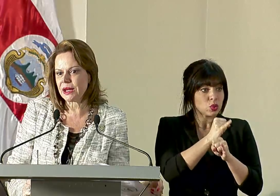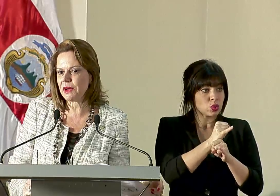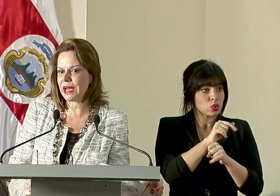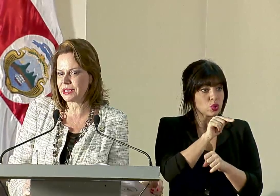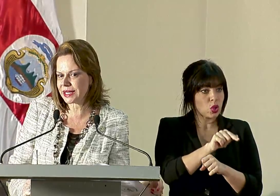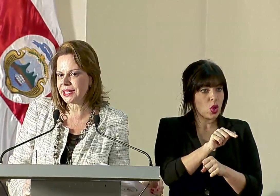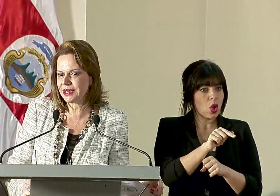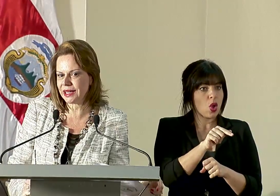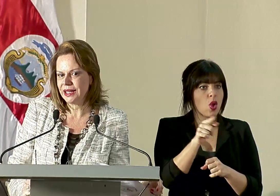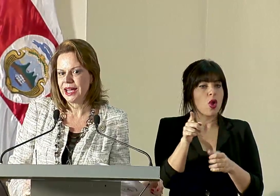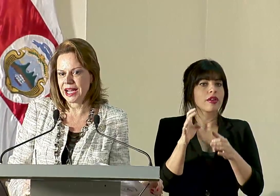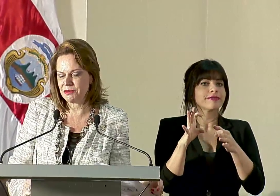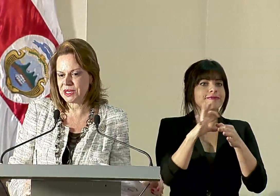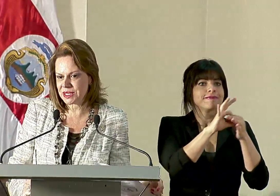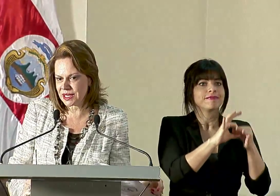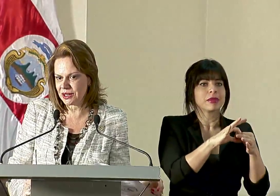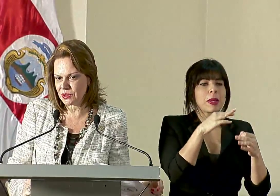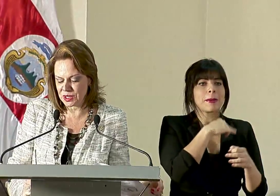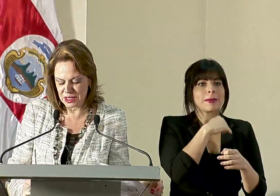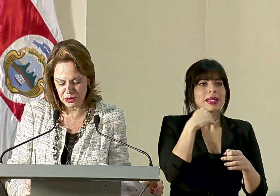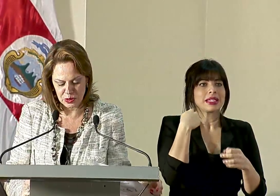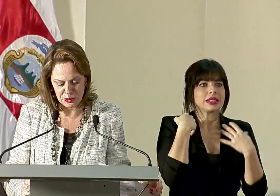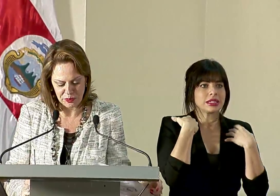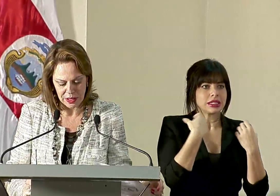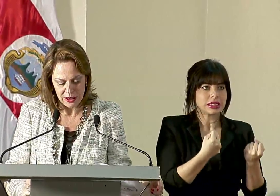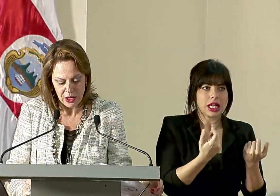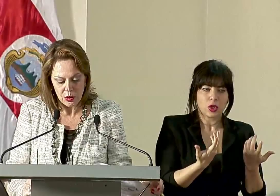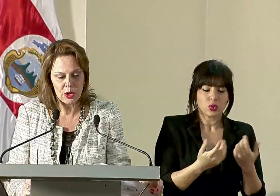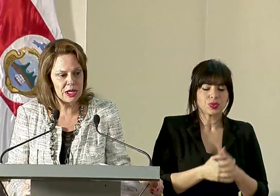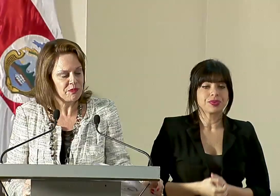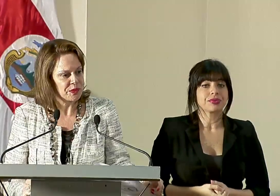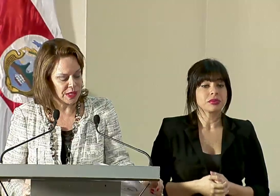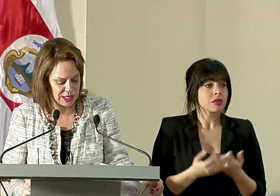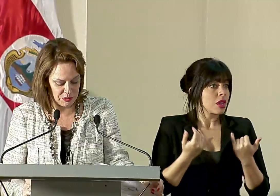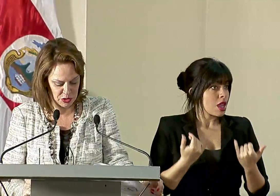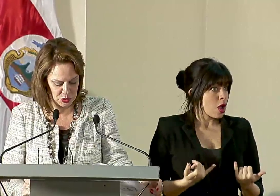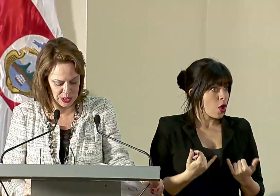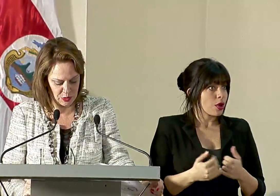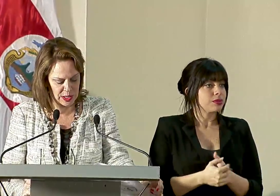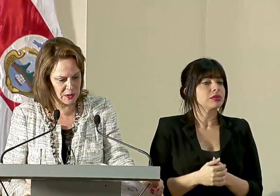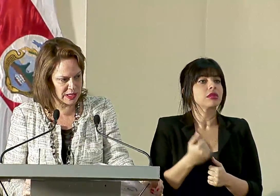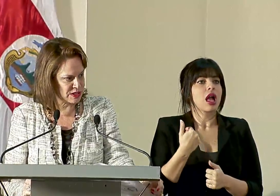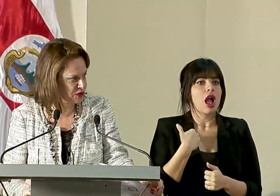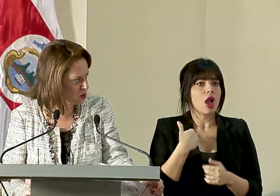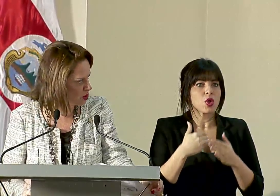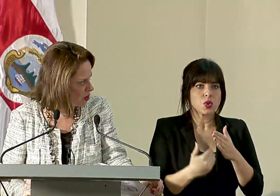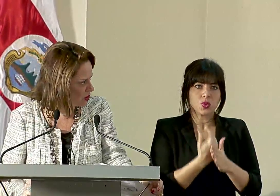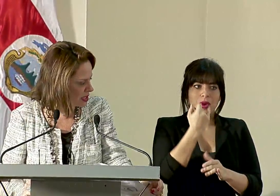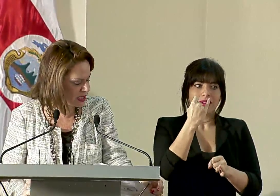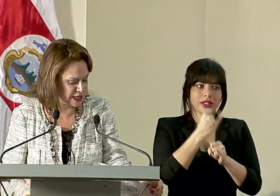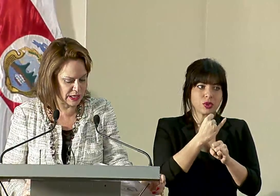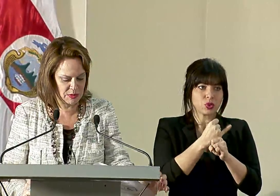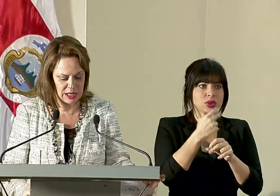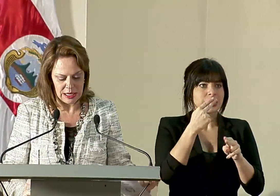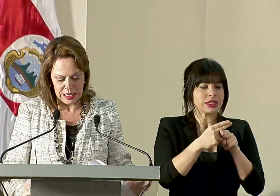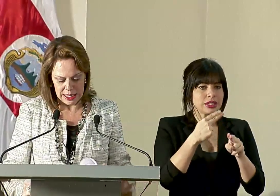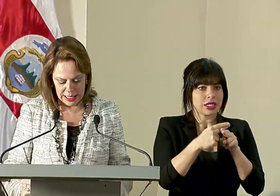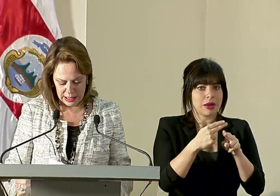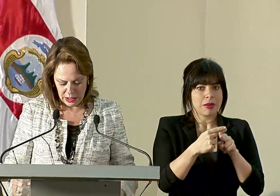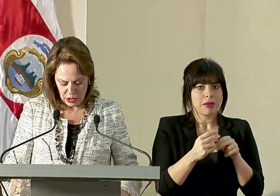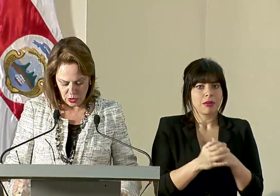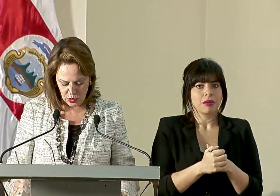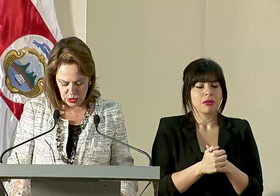estaba adscrita al Ministerio de Salud. Hoy tenemos una nueva institución que se llama